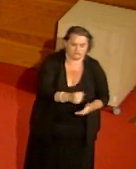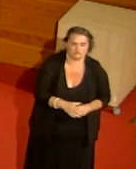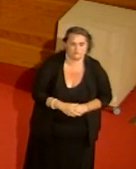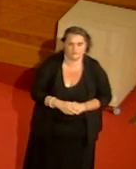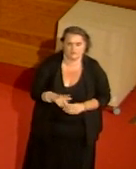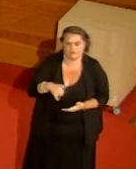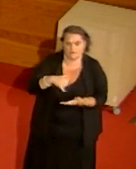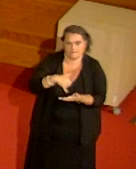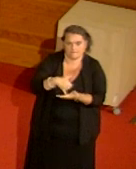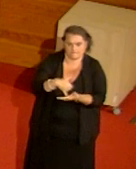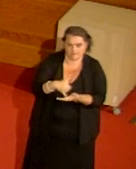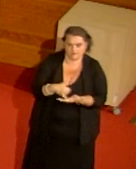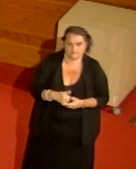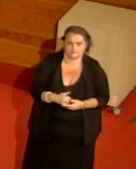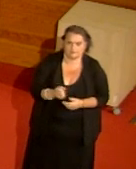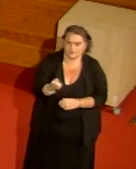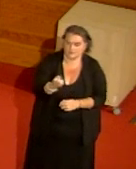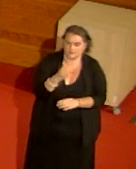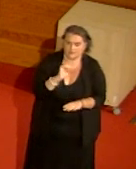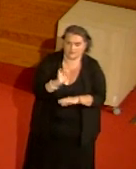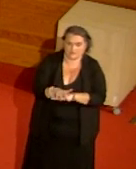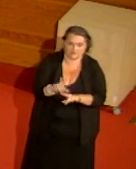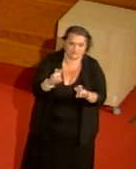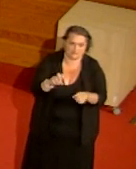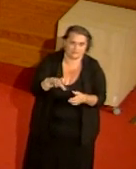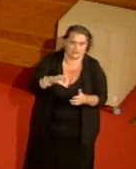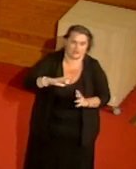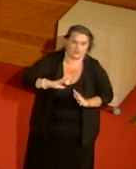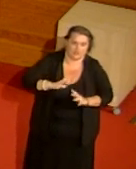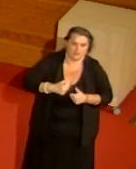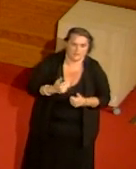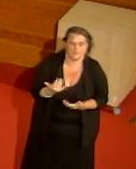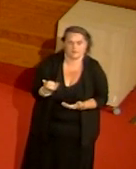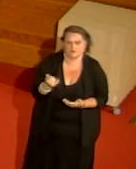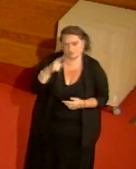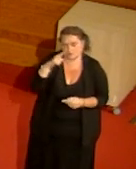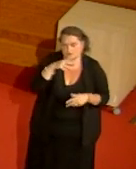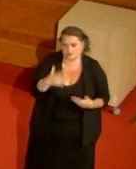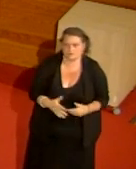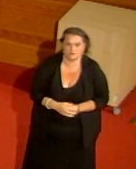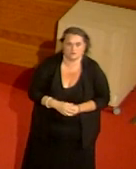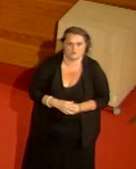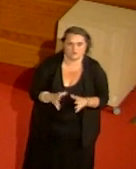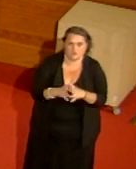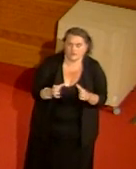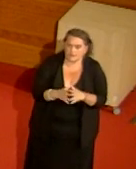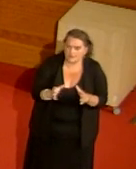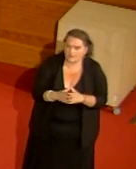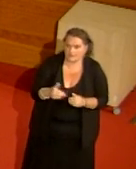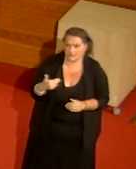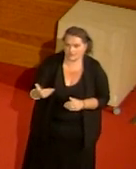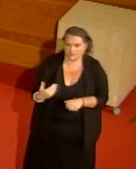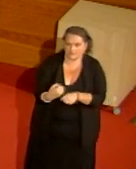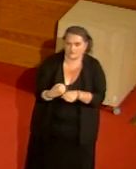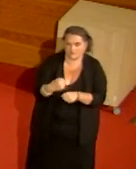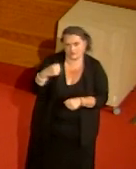fragiles cartas sobre la ansiedad y la esperanza en la nueva cultura el entusiasmo precariedad y trabajo